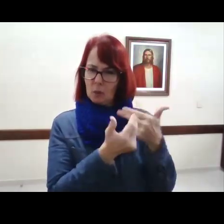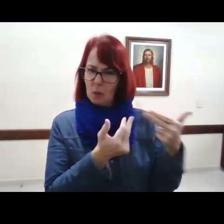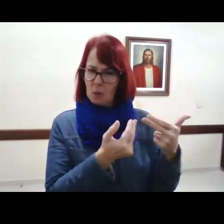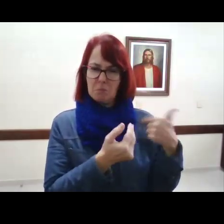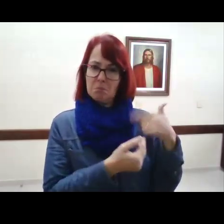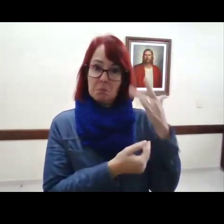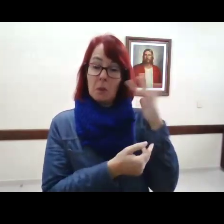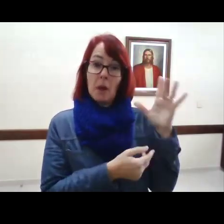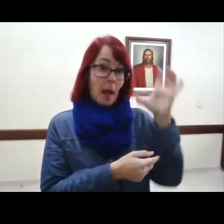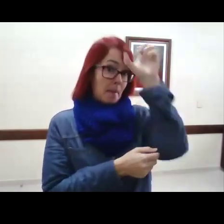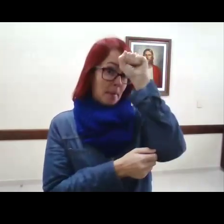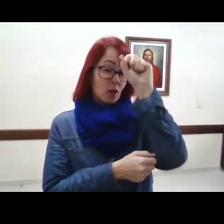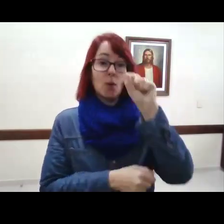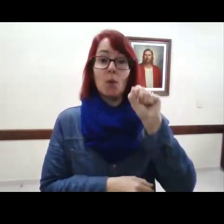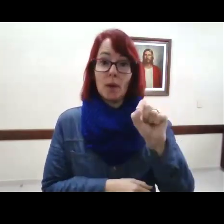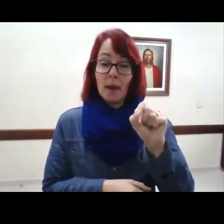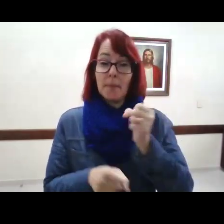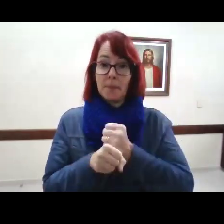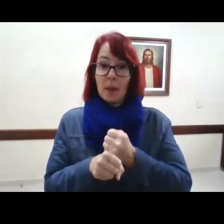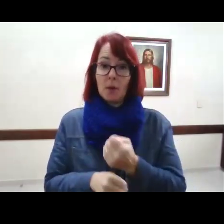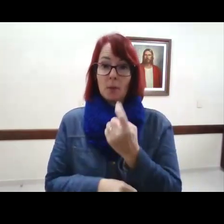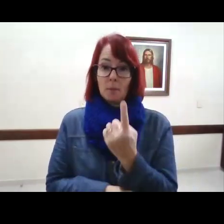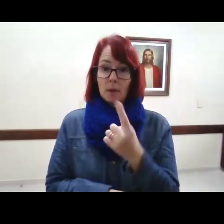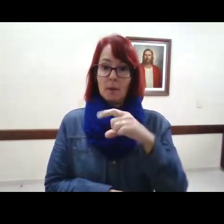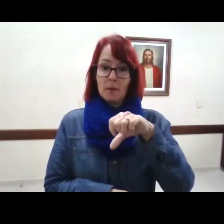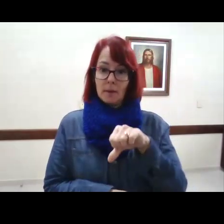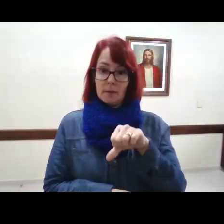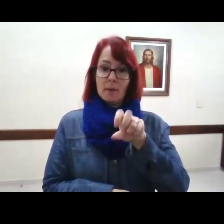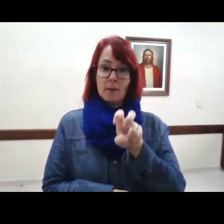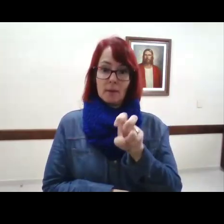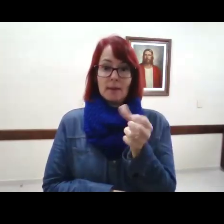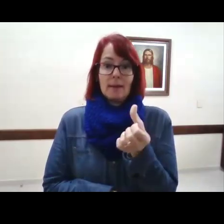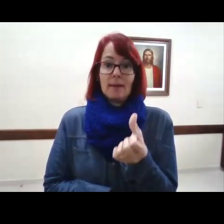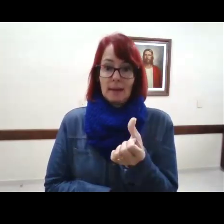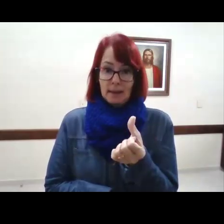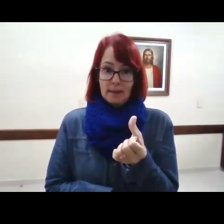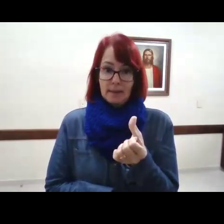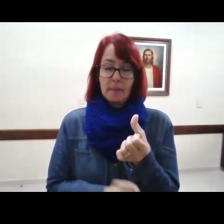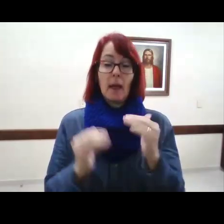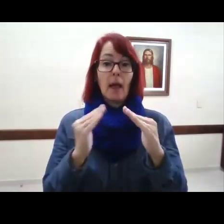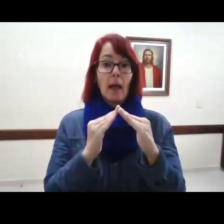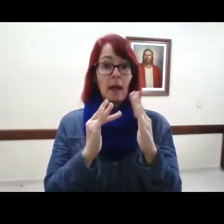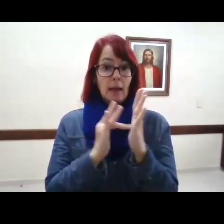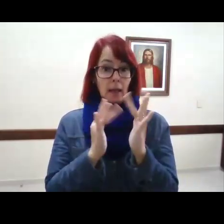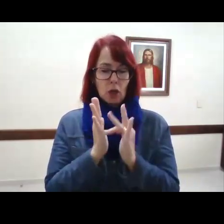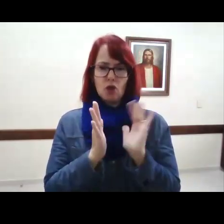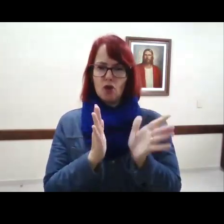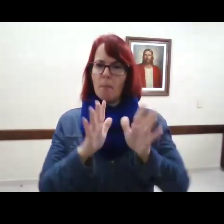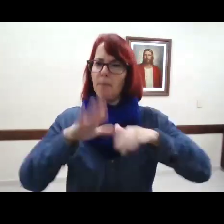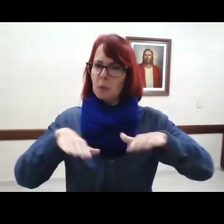Eu descobri que em 1956 a igreja tinha muitas crianças já, né?